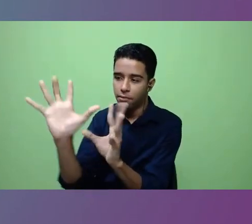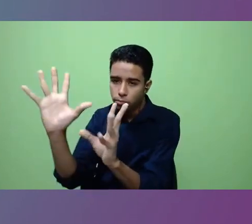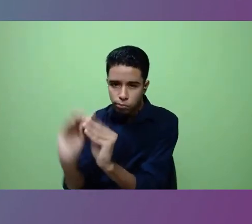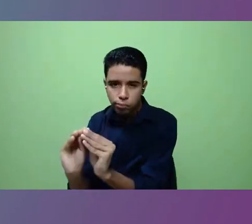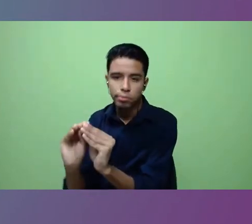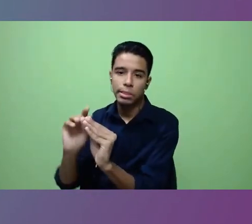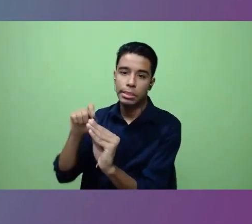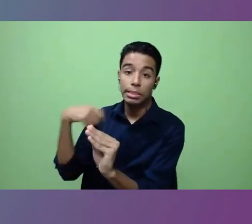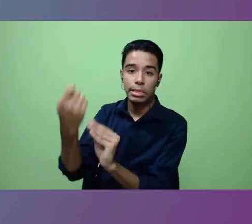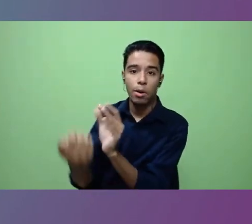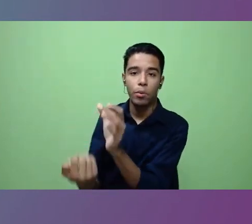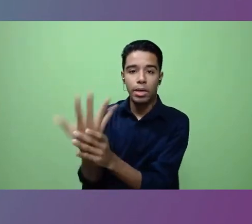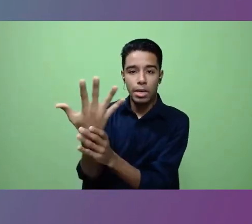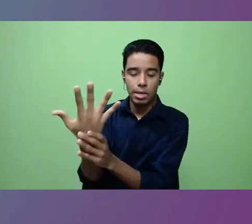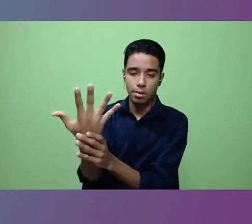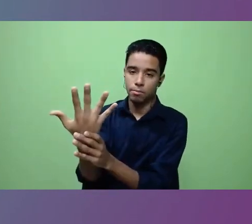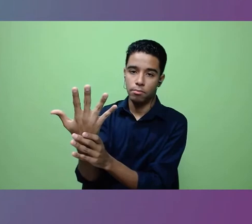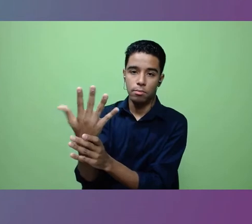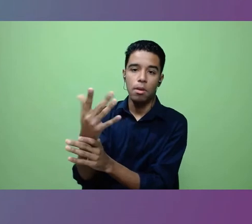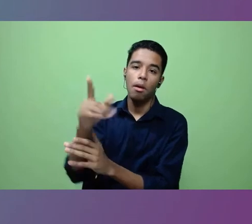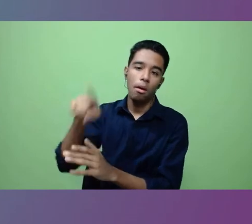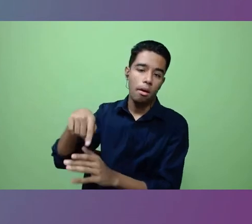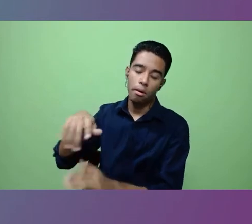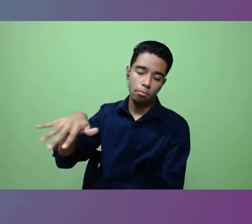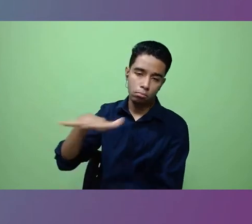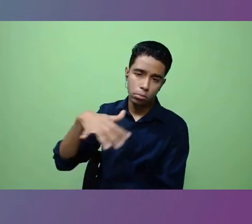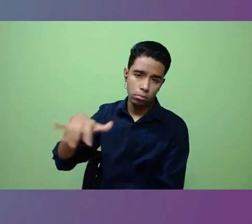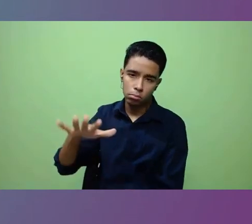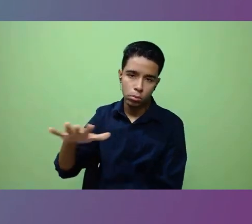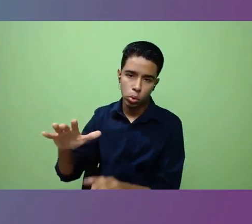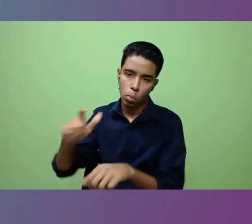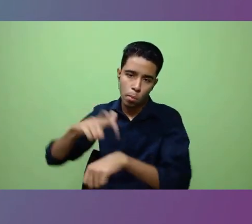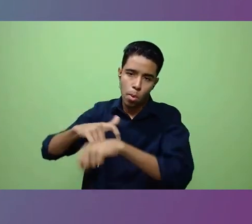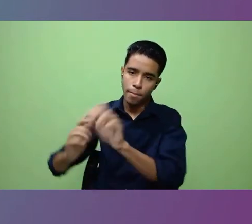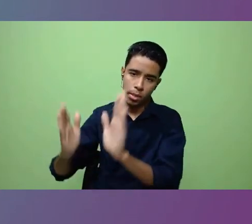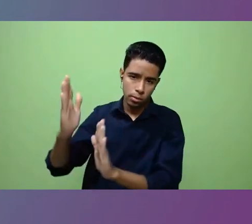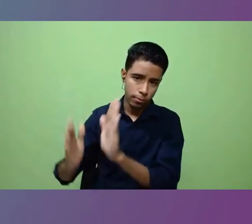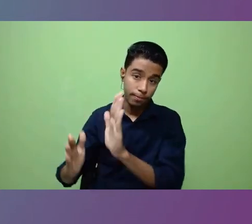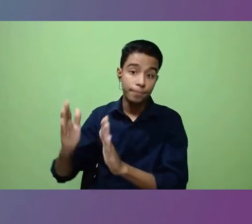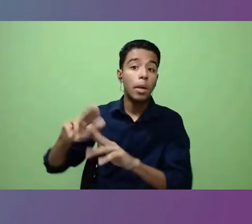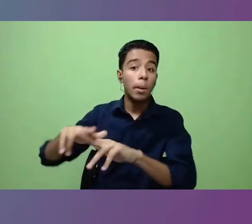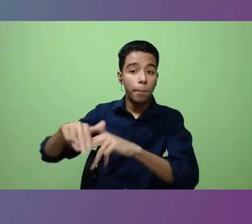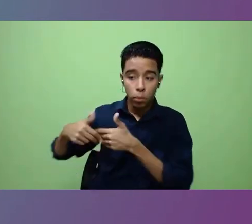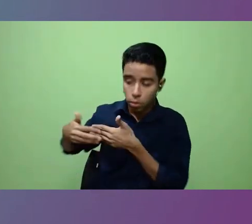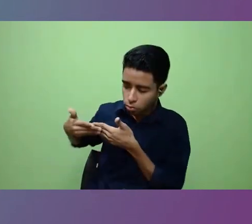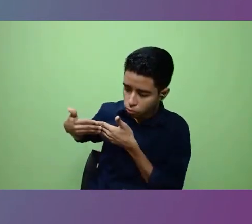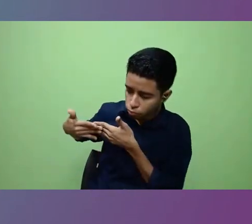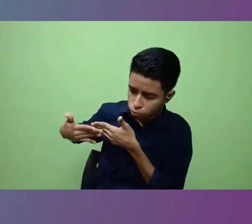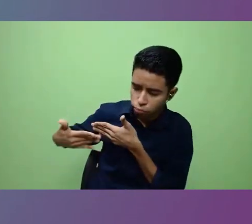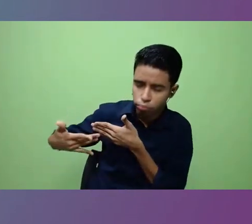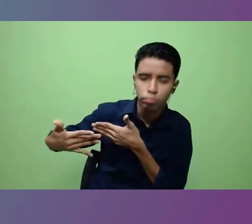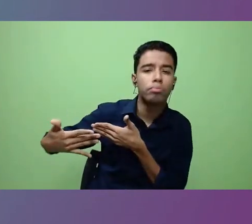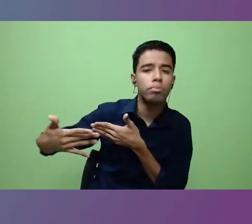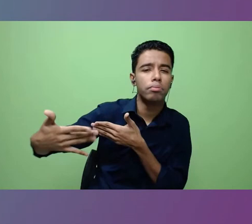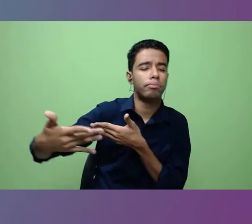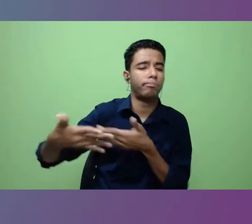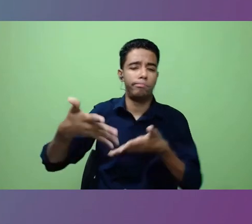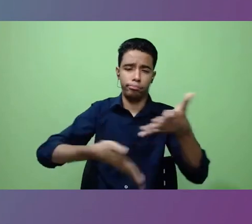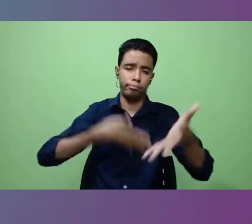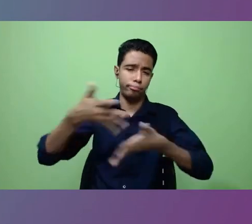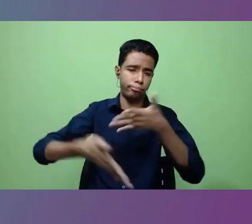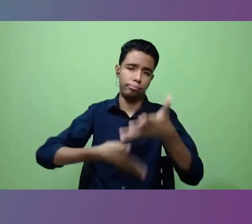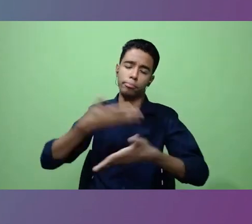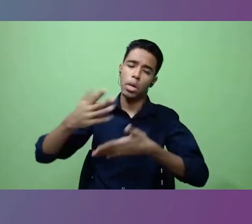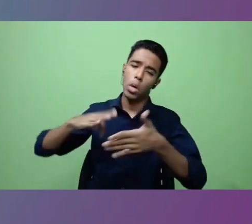sinal, esse sinal começa a ser utilizado. E a partir do uso, ele cai nas graças de geral. Então,